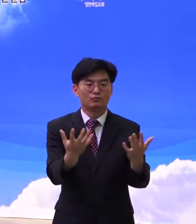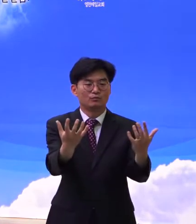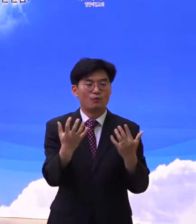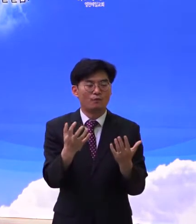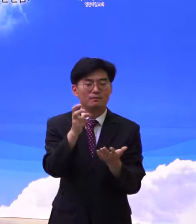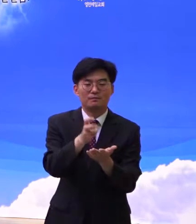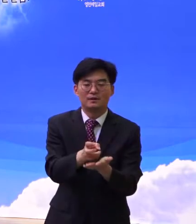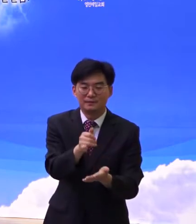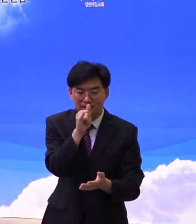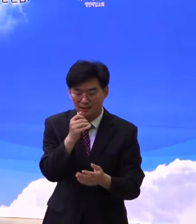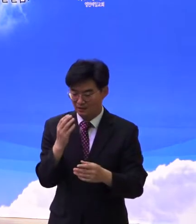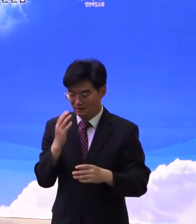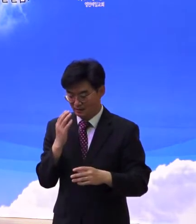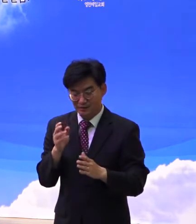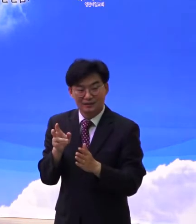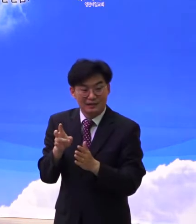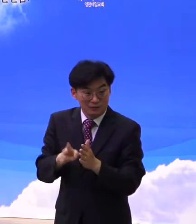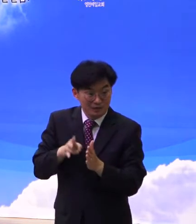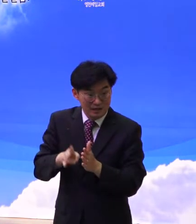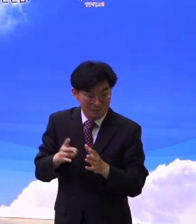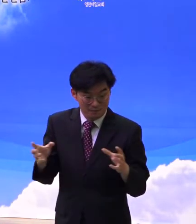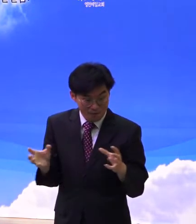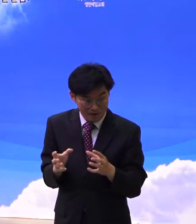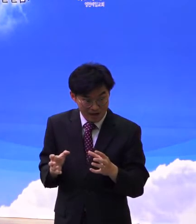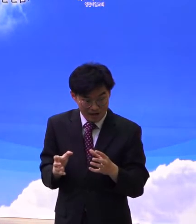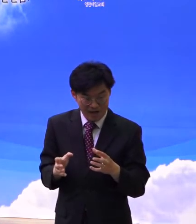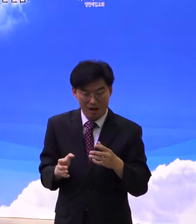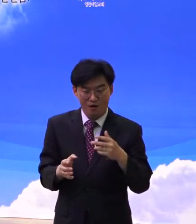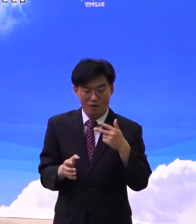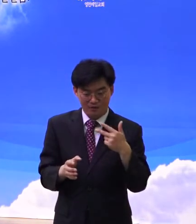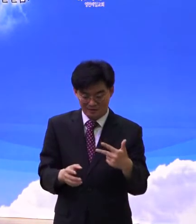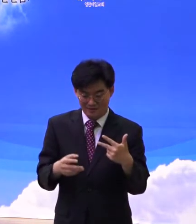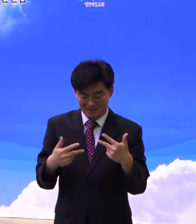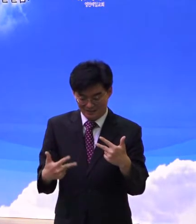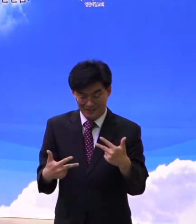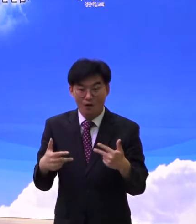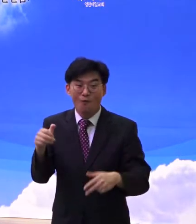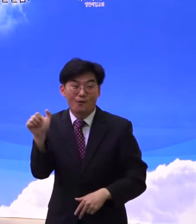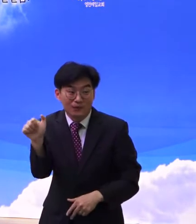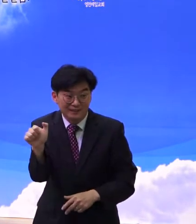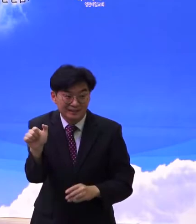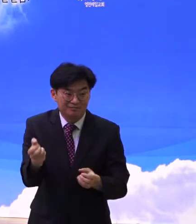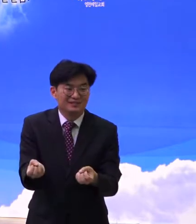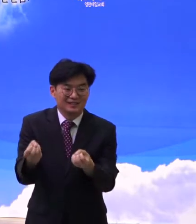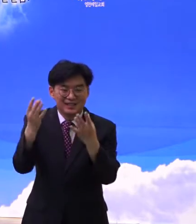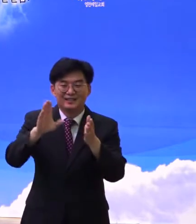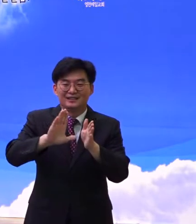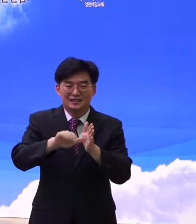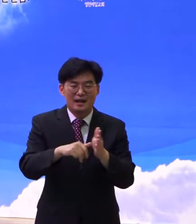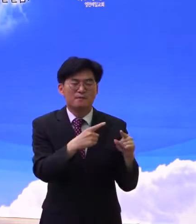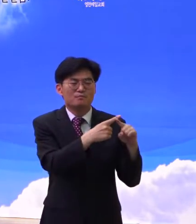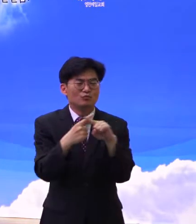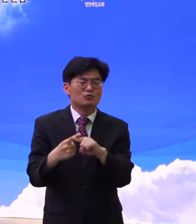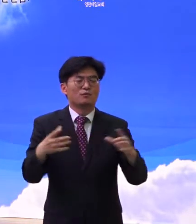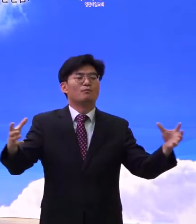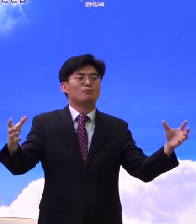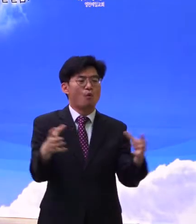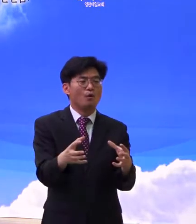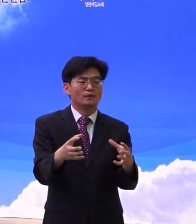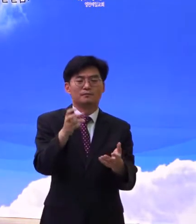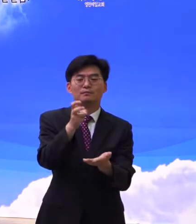모여서 예루살렘에 머물면서 한 50일 정도, 그렇게 할 수 있는 분들은 50일 정도를 예루살렘에 머물러